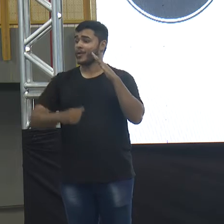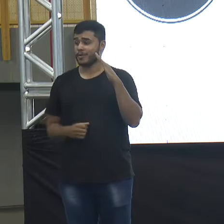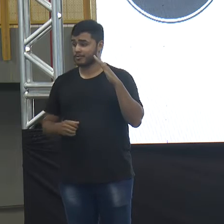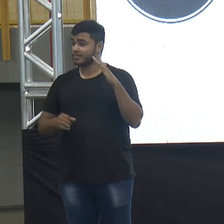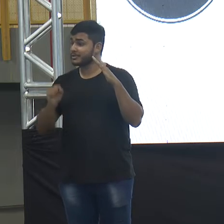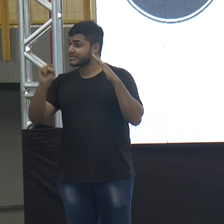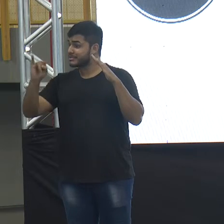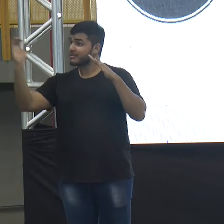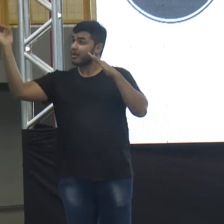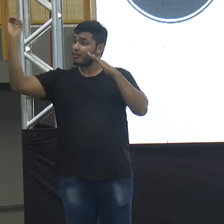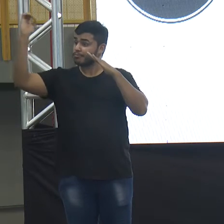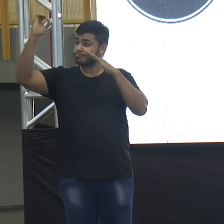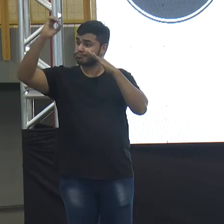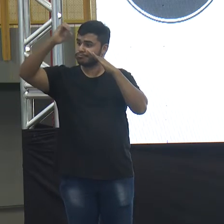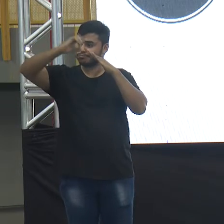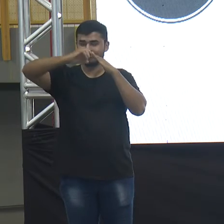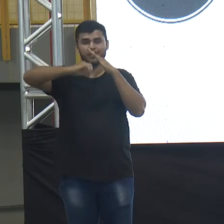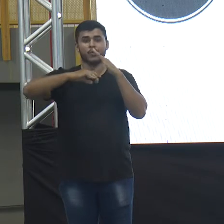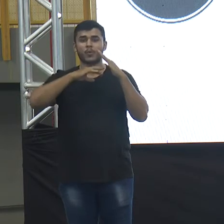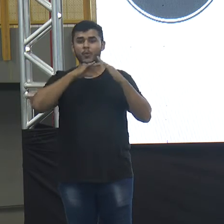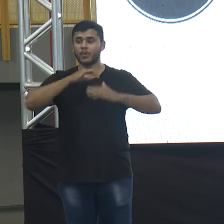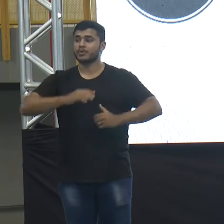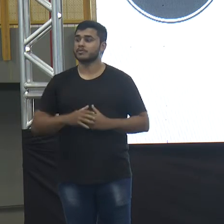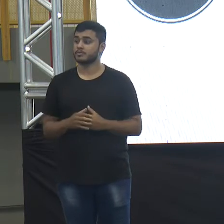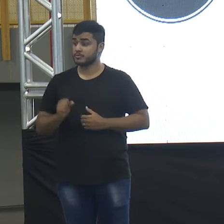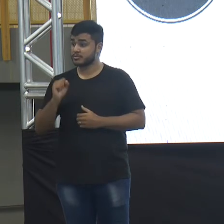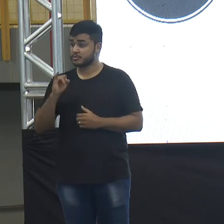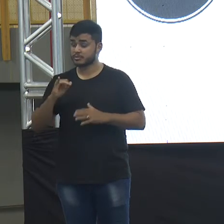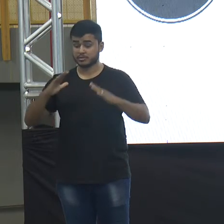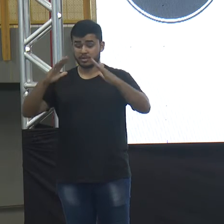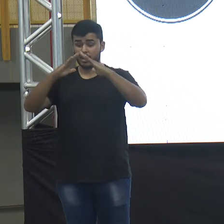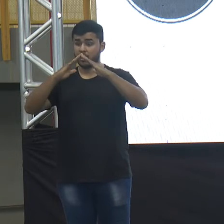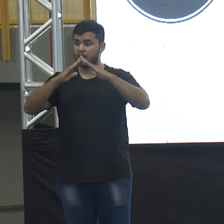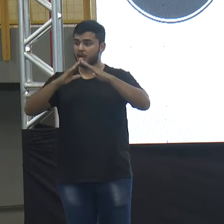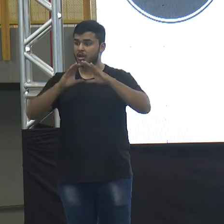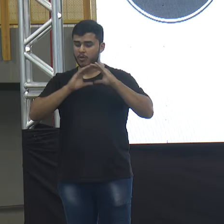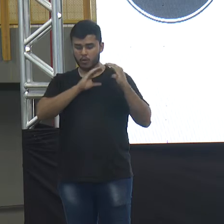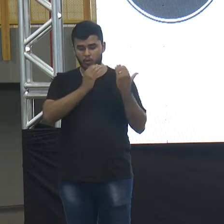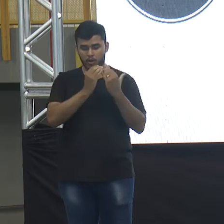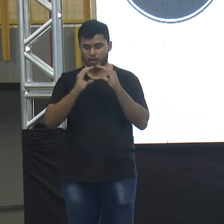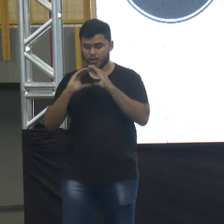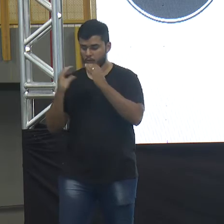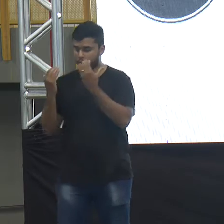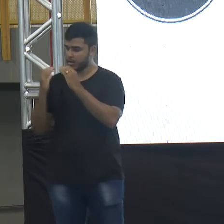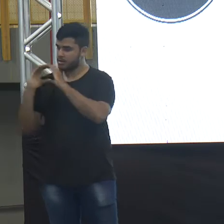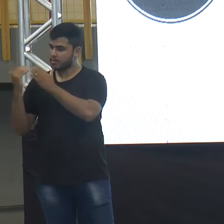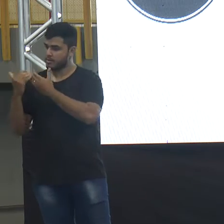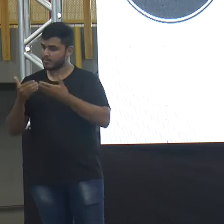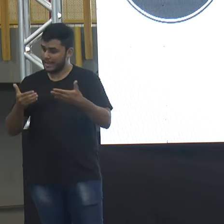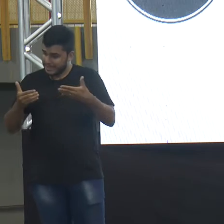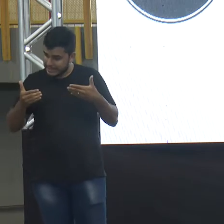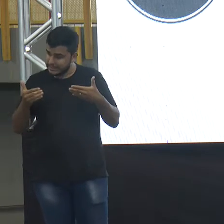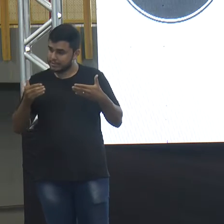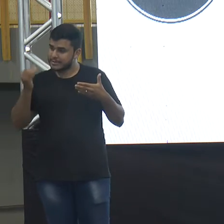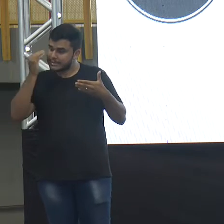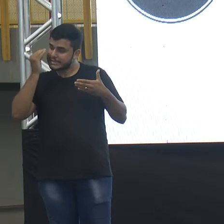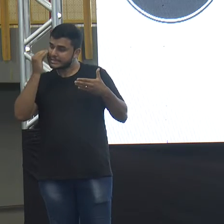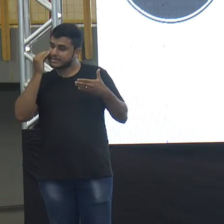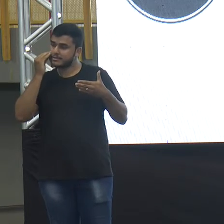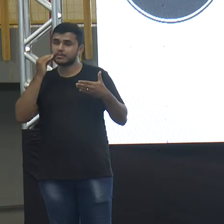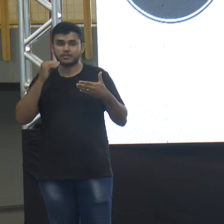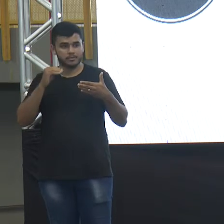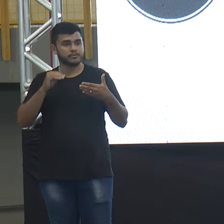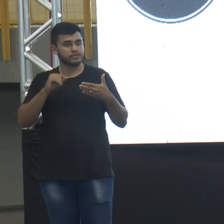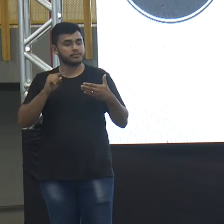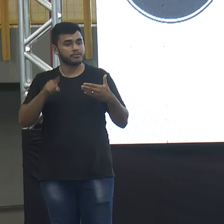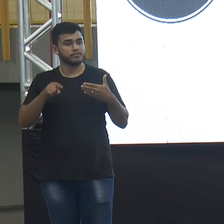isso não é problema. Você coloca os quartos para trás, tá? Você faz um arranjo, mesmo comprando um